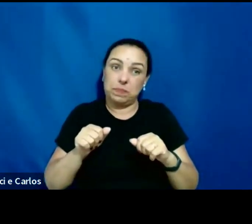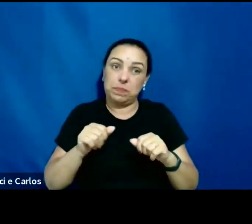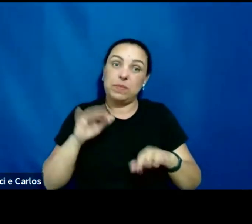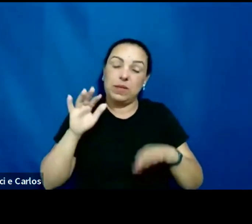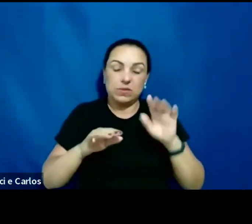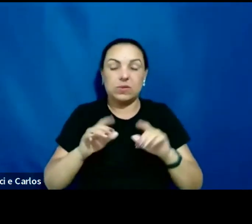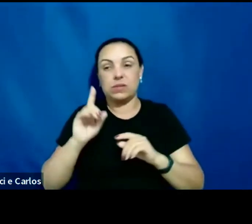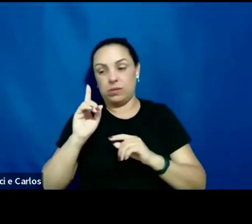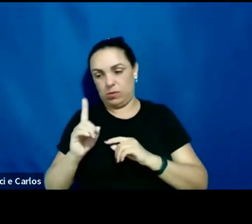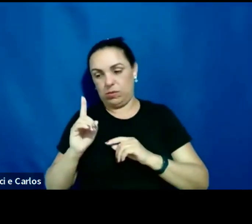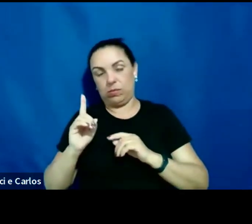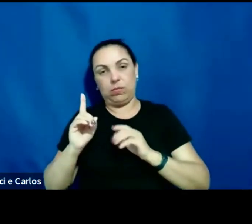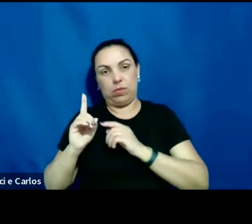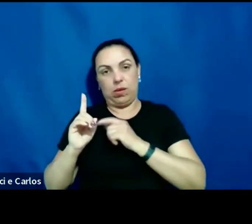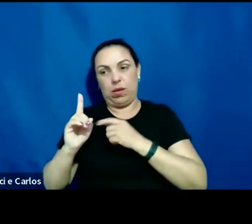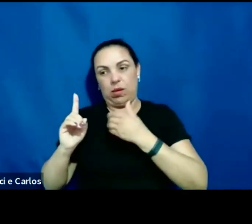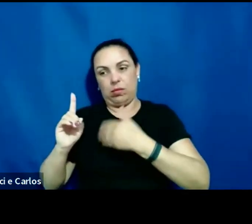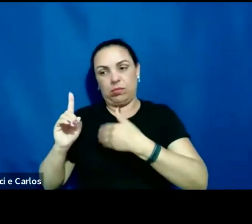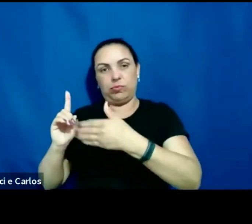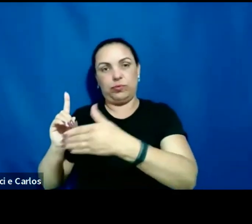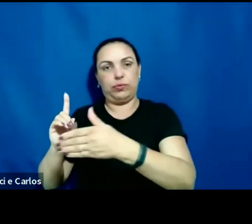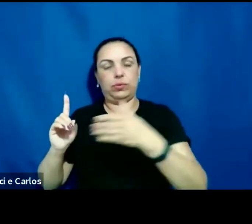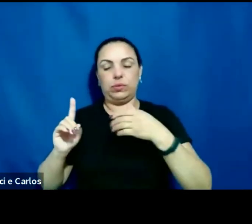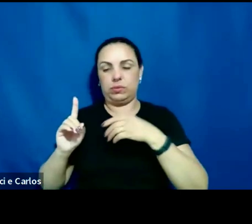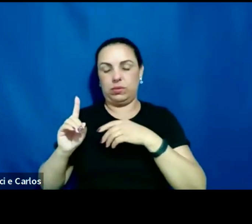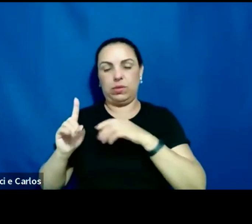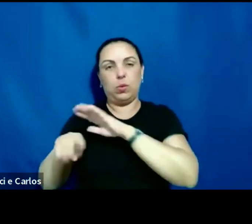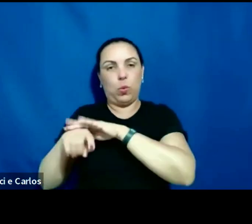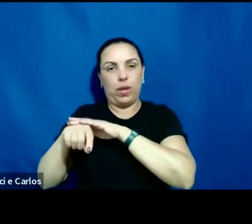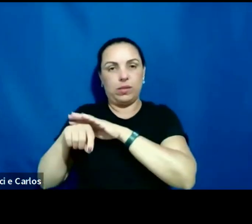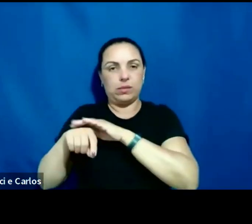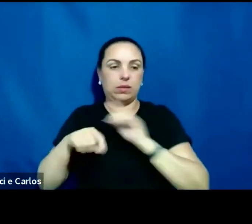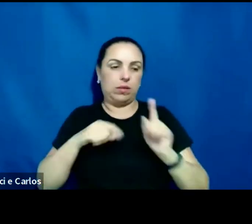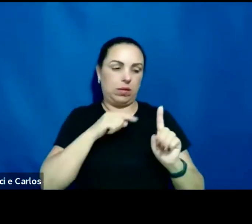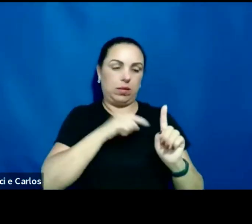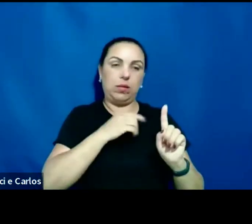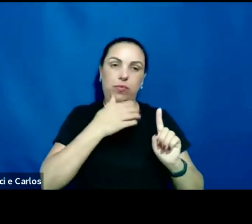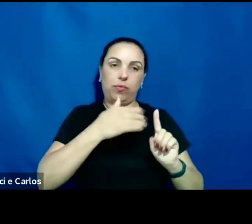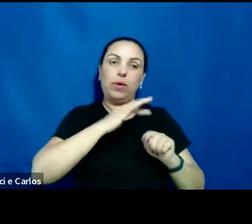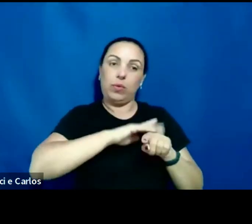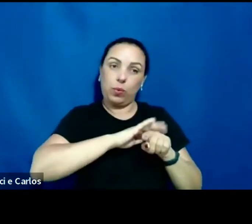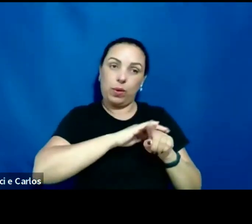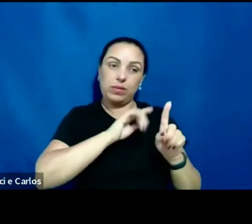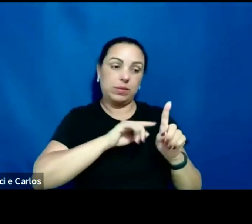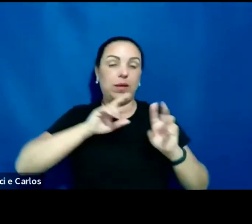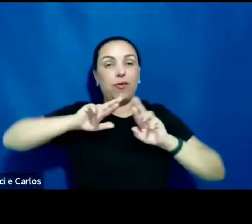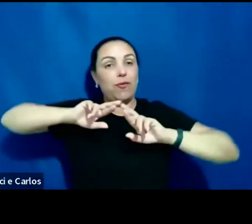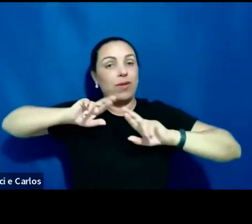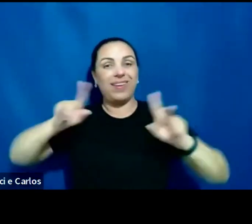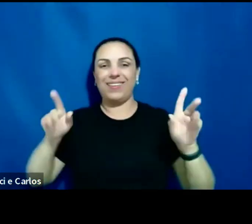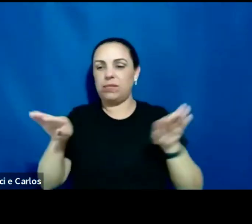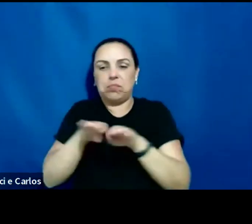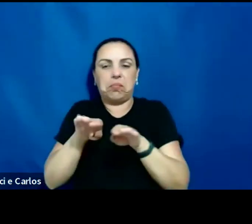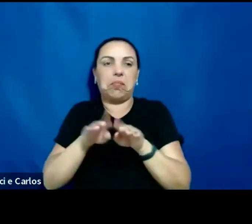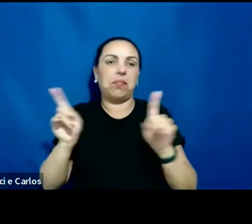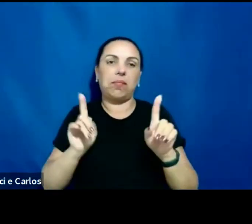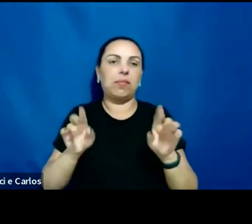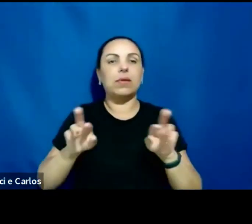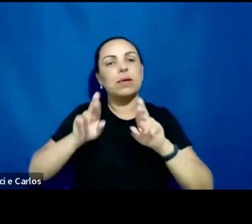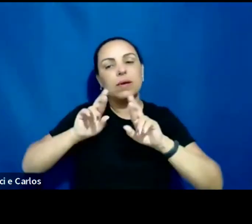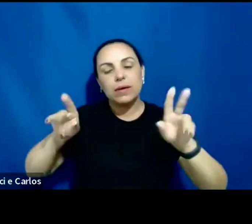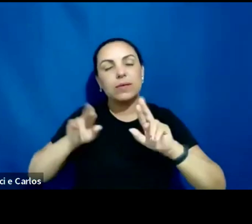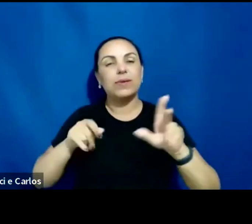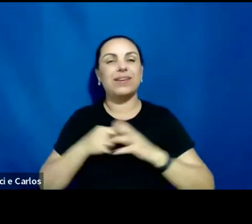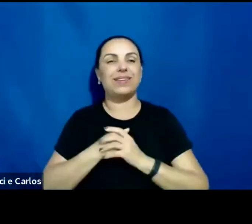uma doença e o outro desenvolveu uma outra doença totalmente diferente. Por quê? Isso chama-se individualidade bioquímica. É isso que a